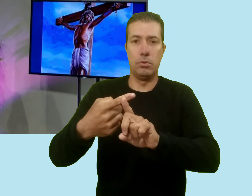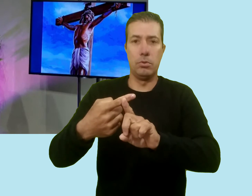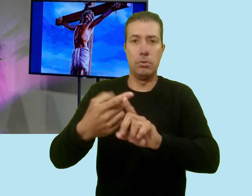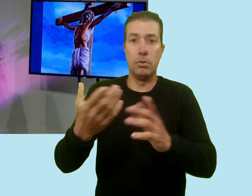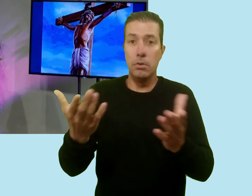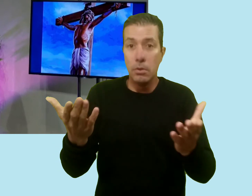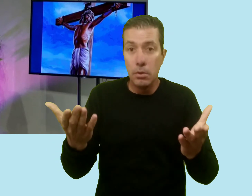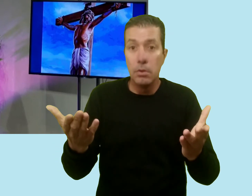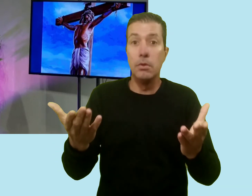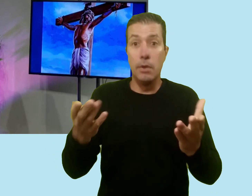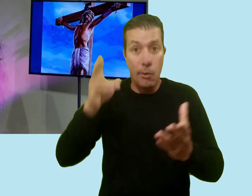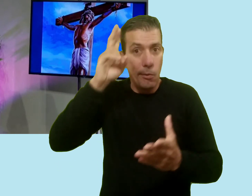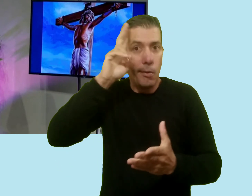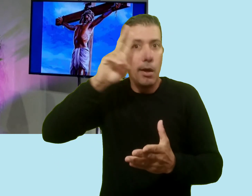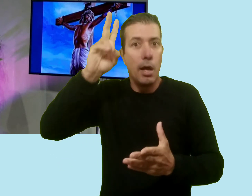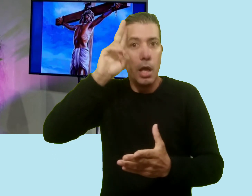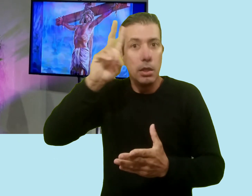essa?